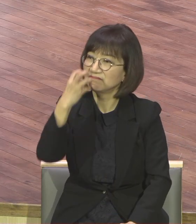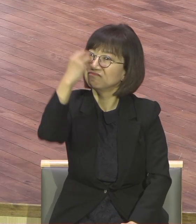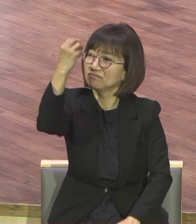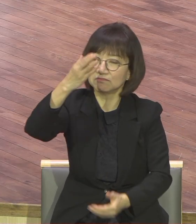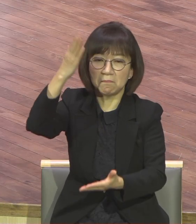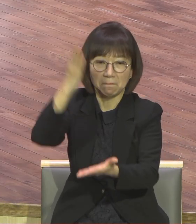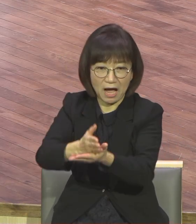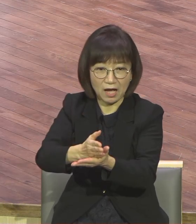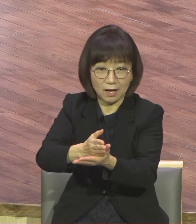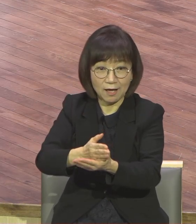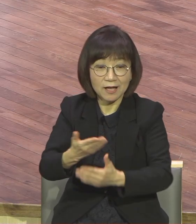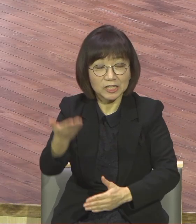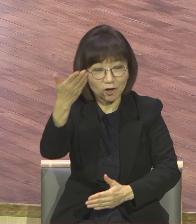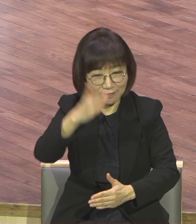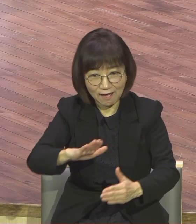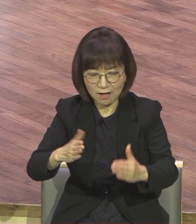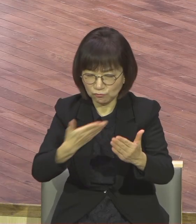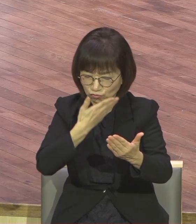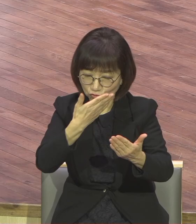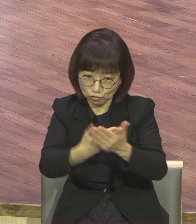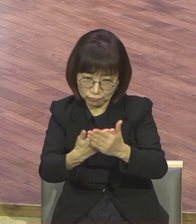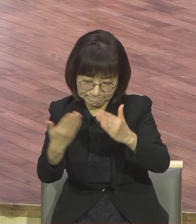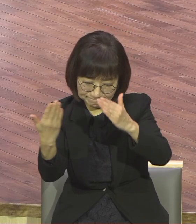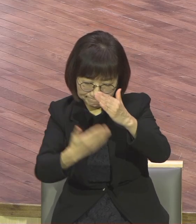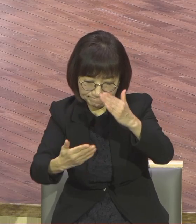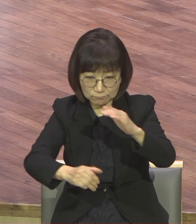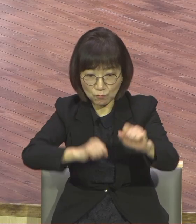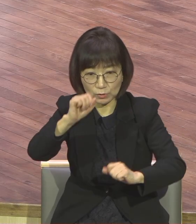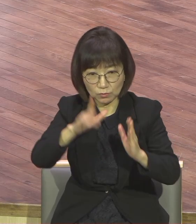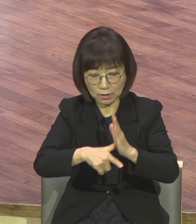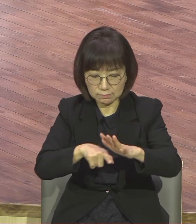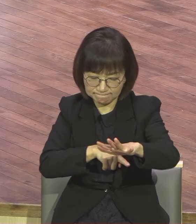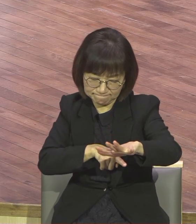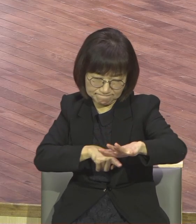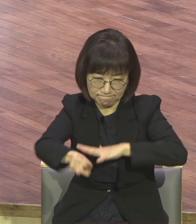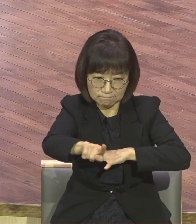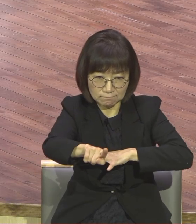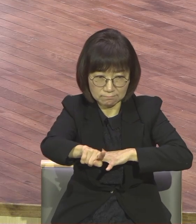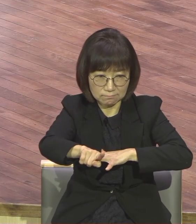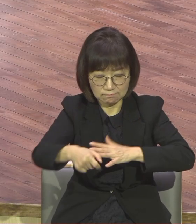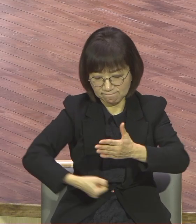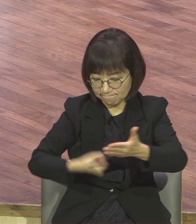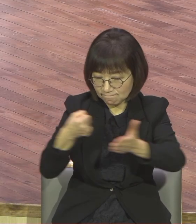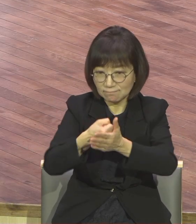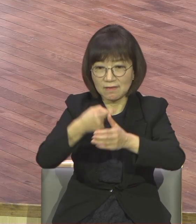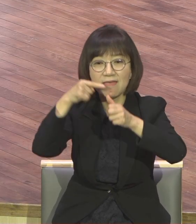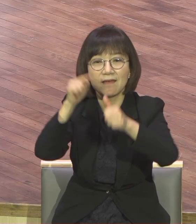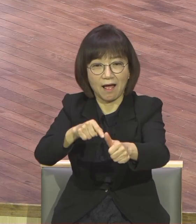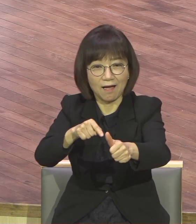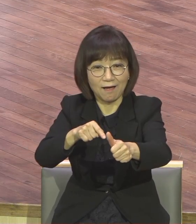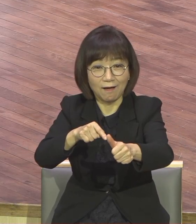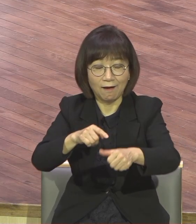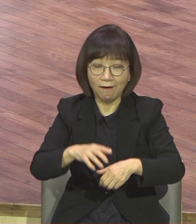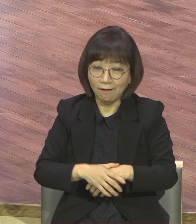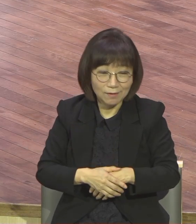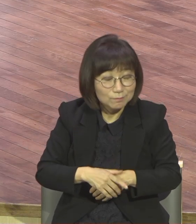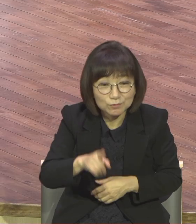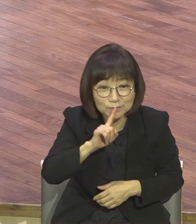다만 공적인 일에는 용기 있게 나서라. 이 교훈이에요.